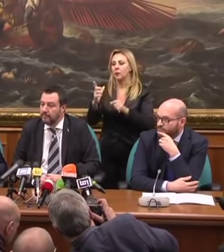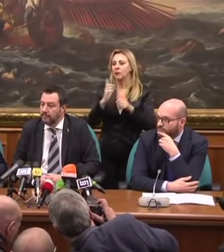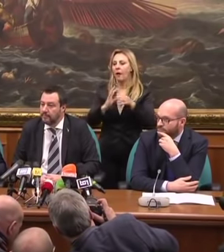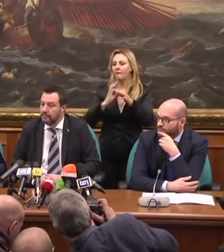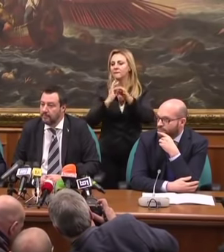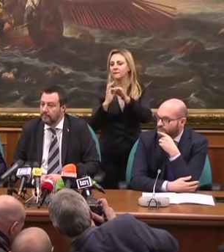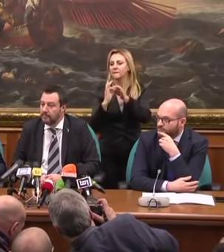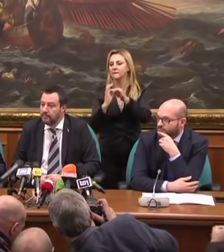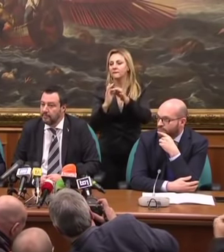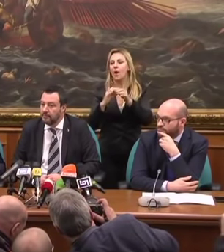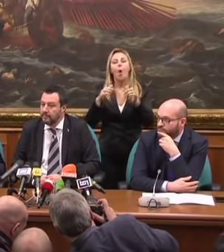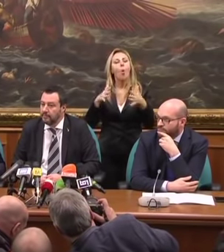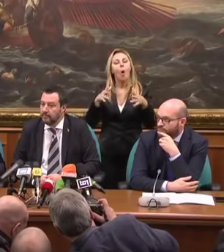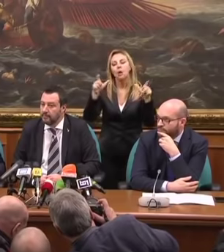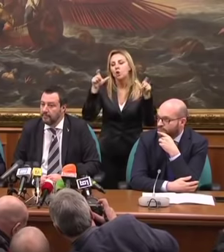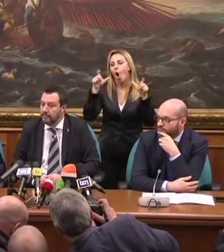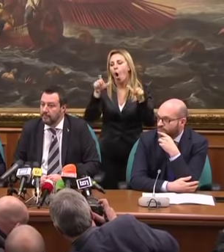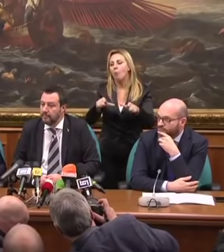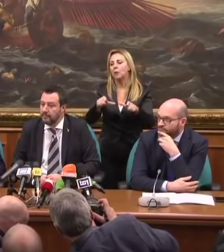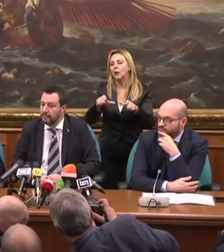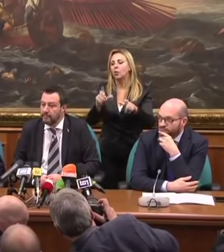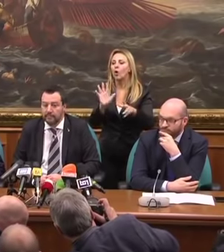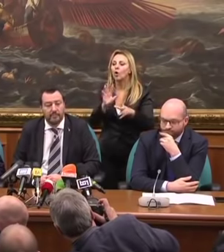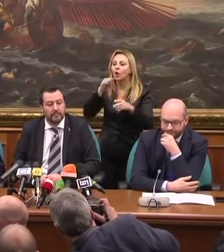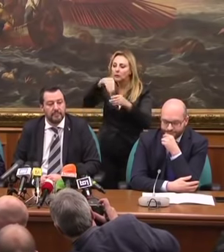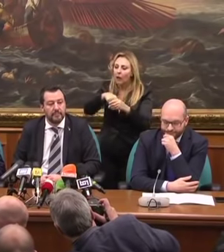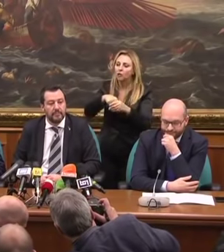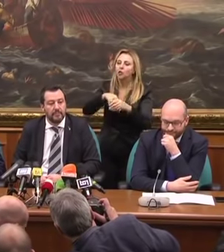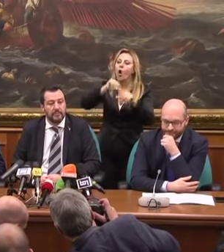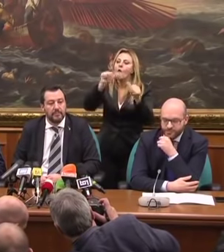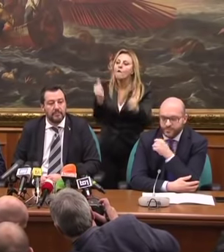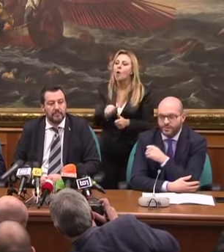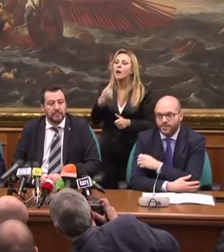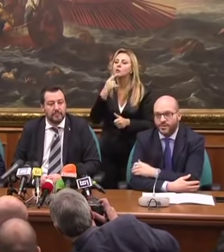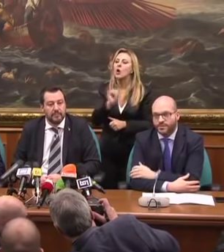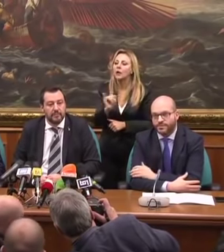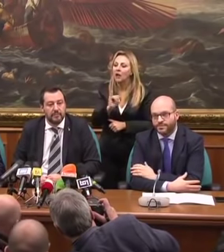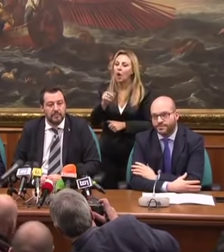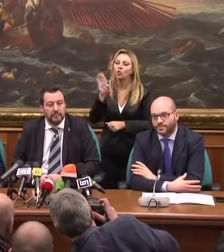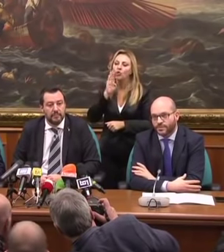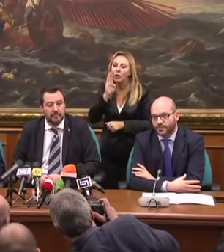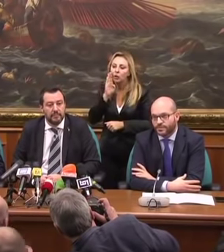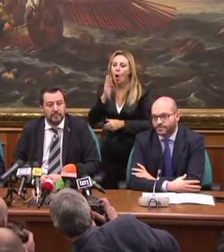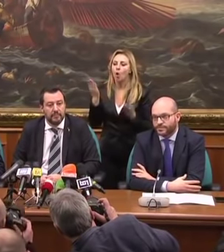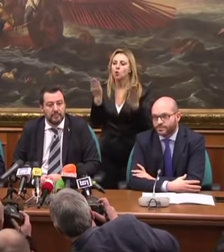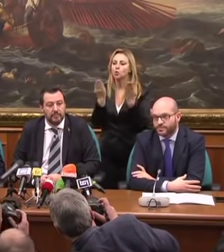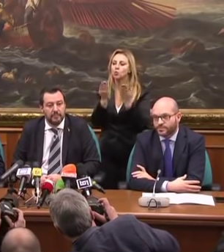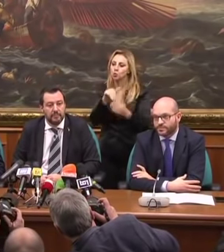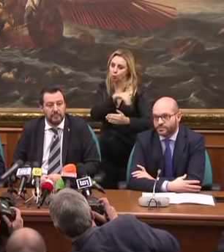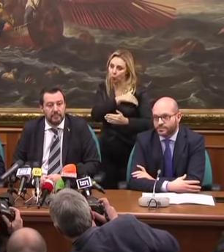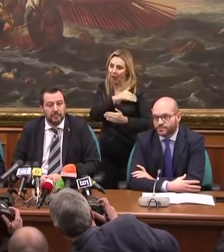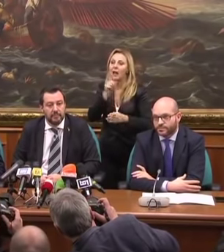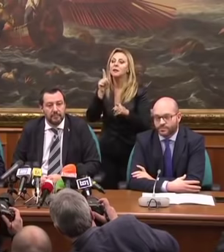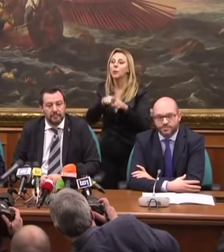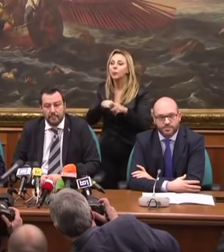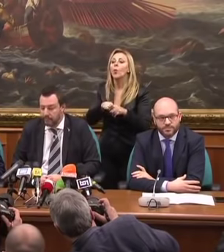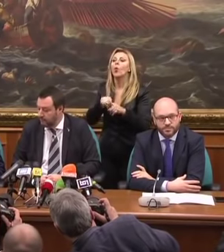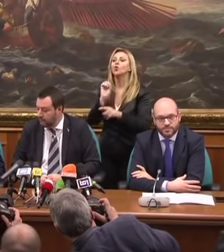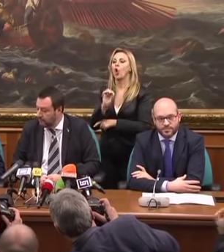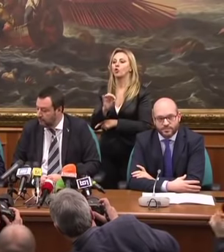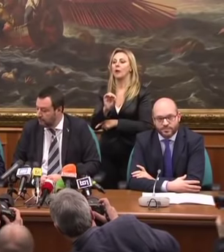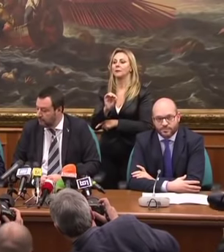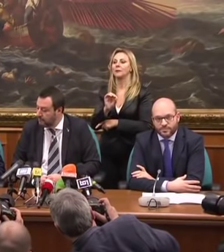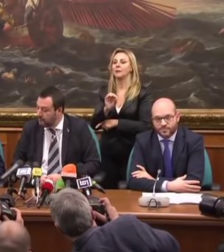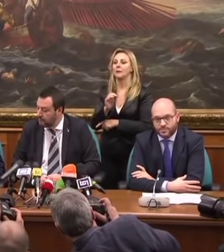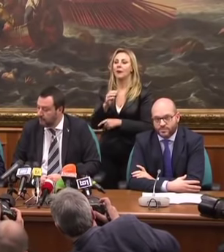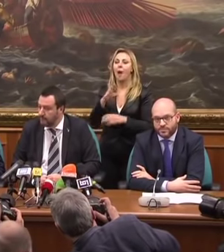quasi obbligatori, che coinvolgono nella formazione genitori, studenti e docenti. Le materie poi